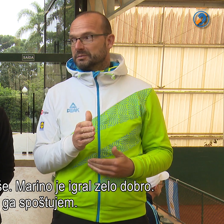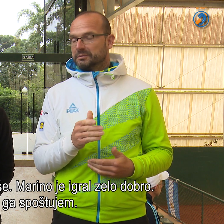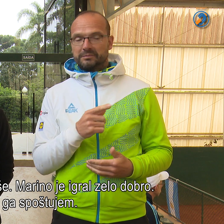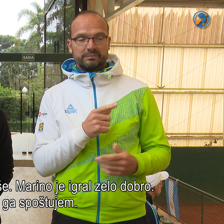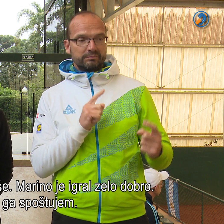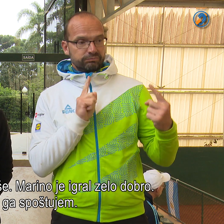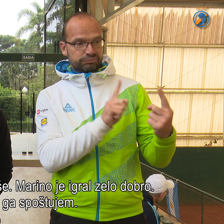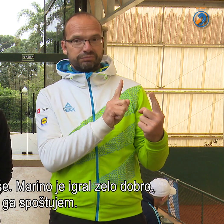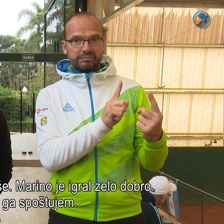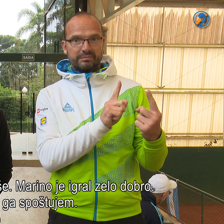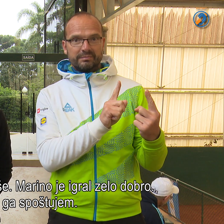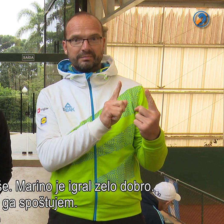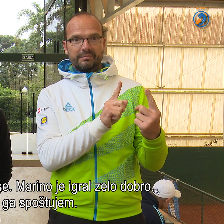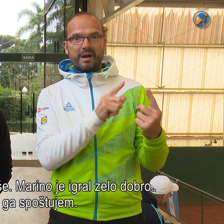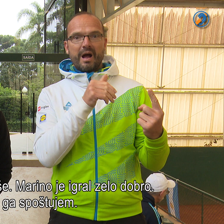so